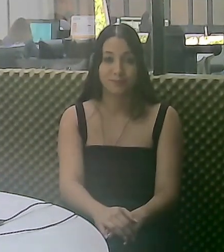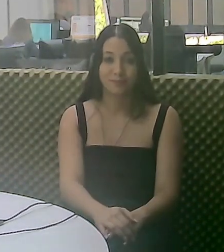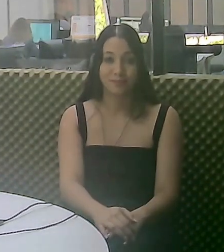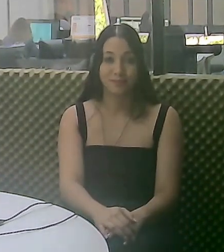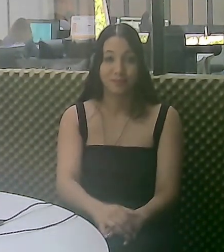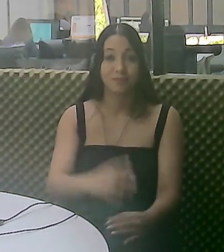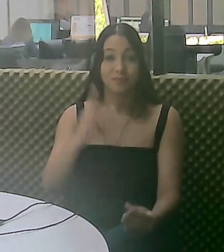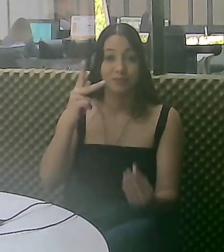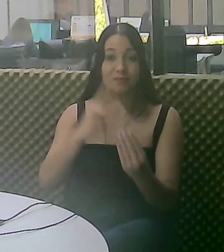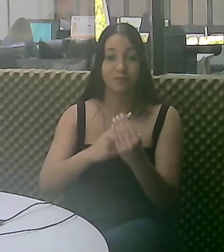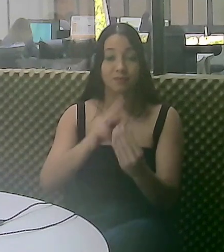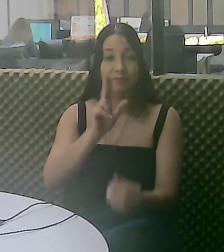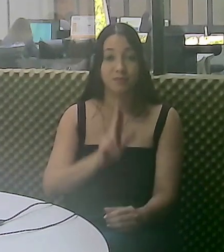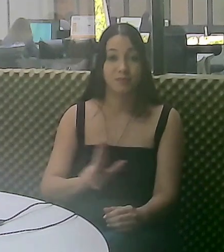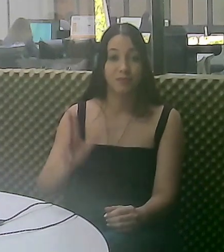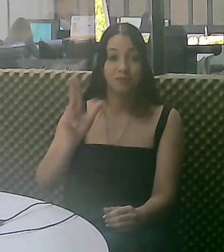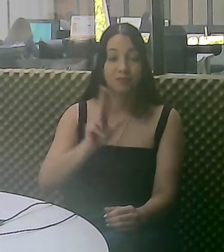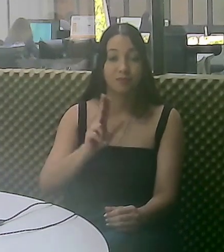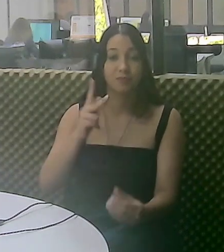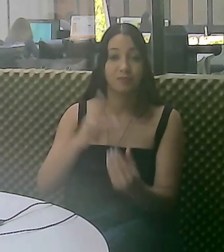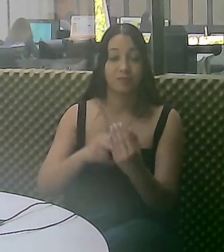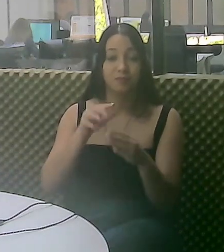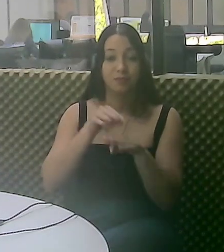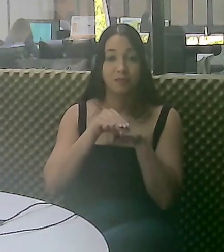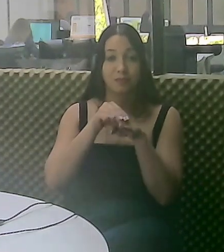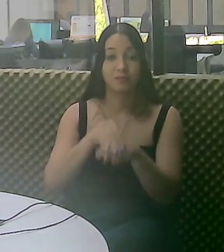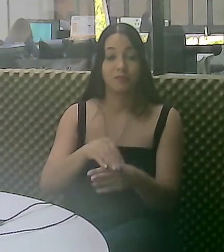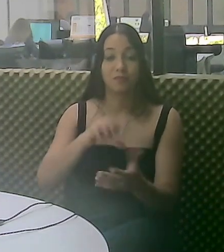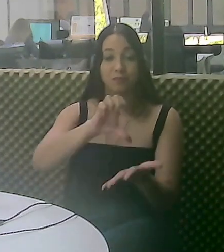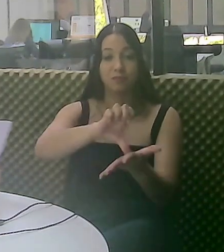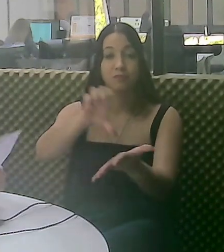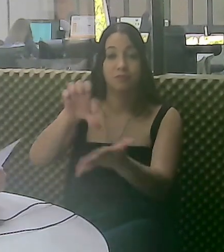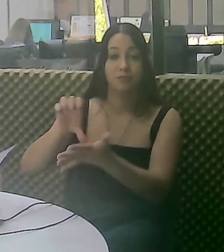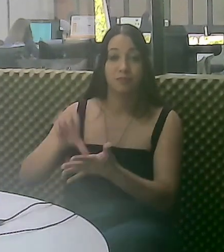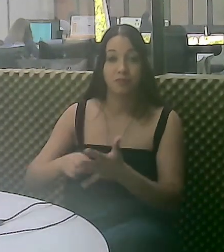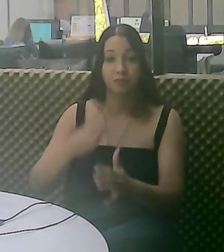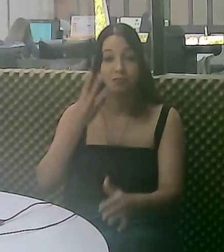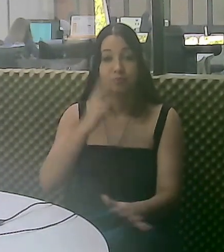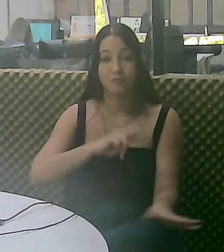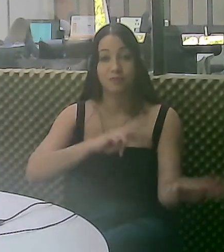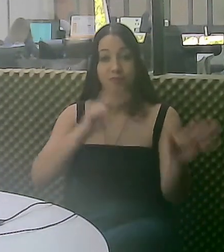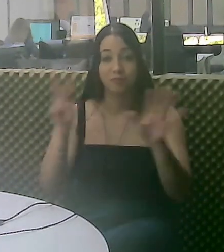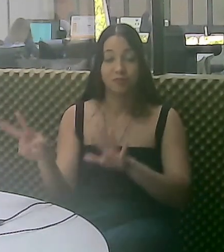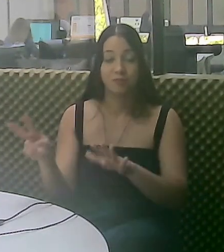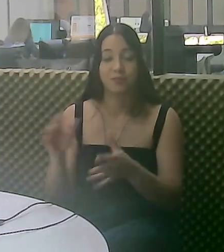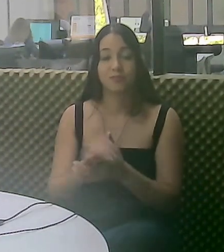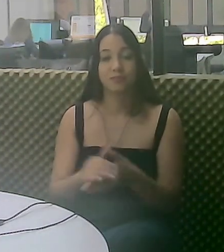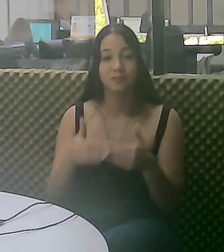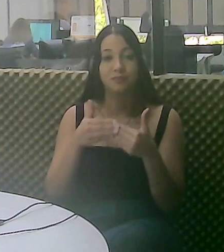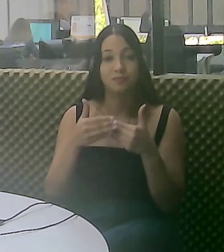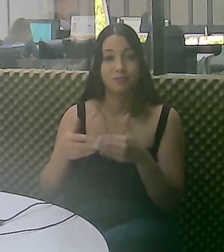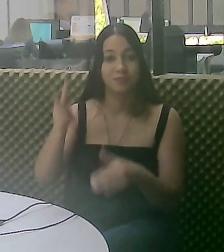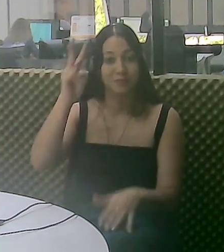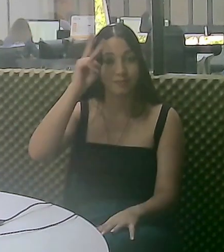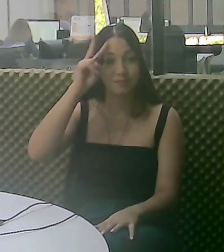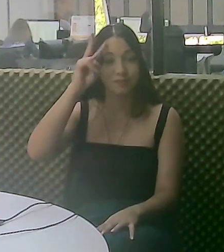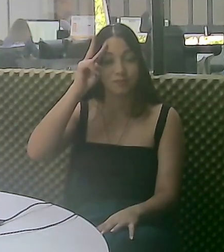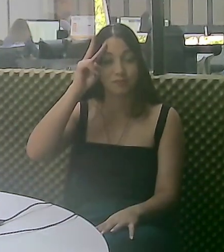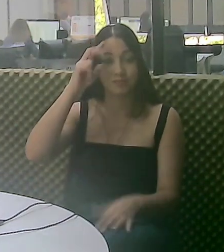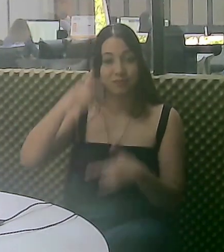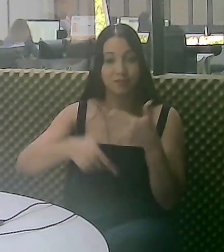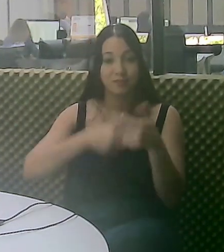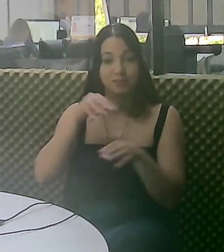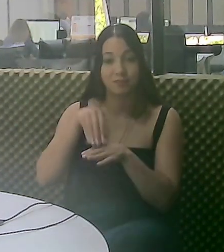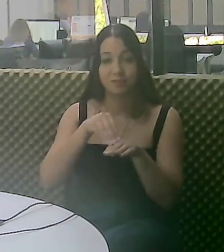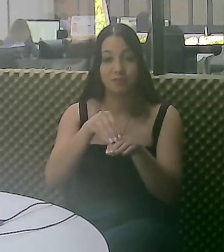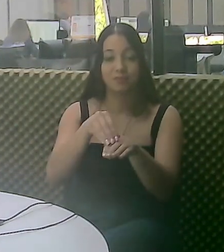O Procon de Uberlândia vai levar o Procon Móvel para três pontos da cidade nesta semana. A partir desta segunda, o serviço